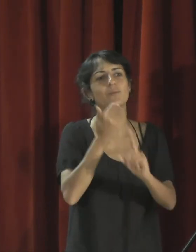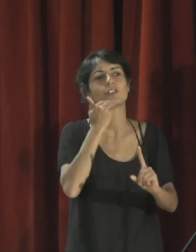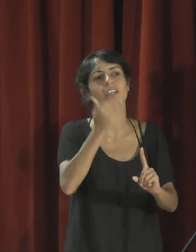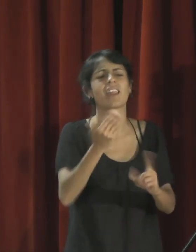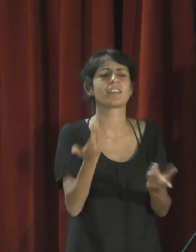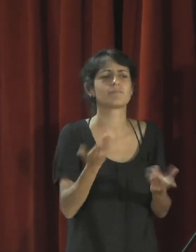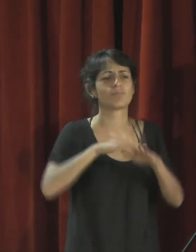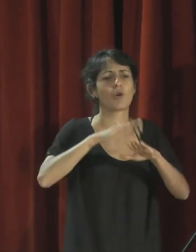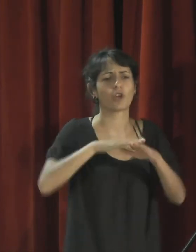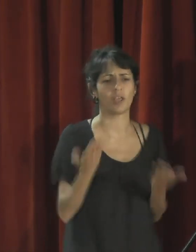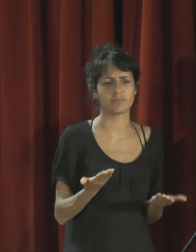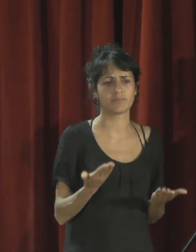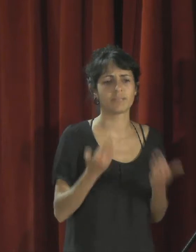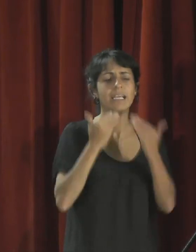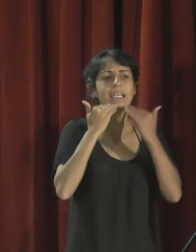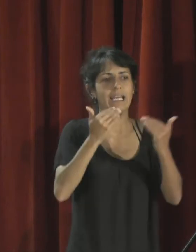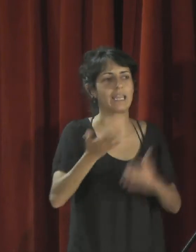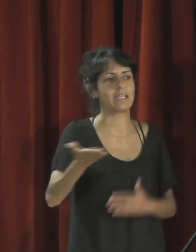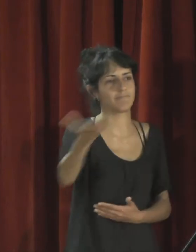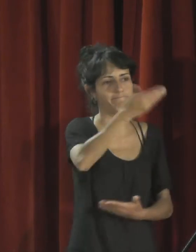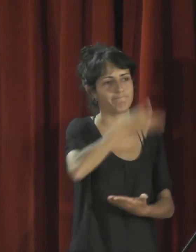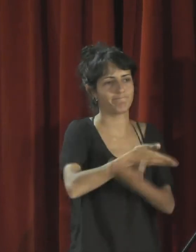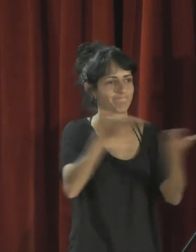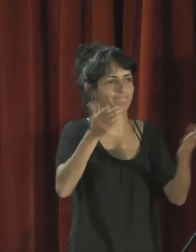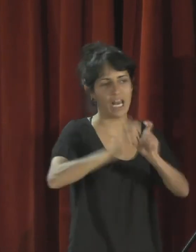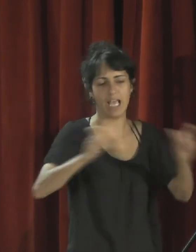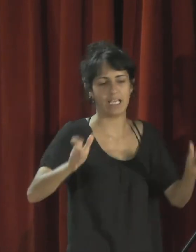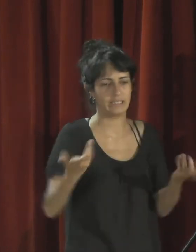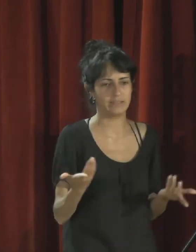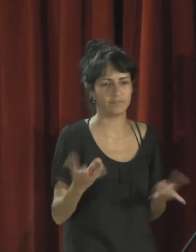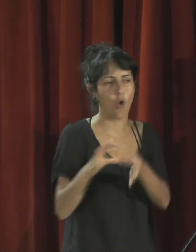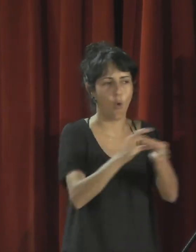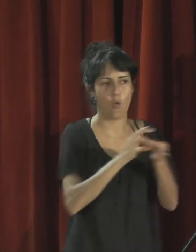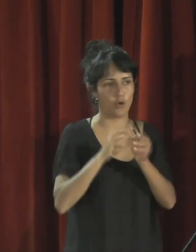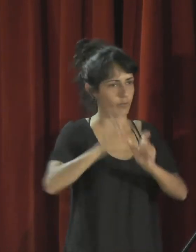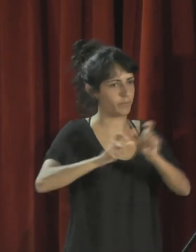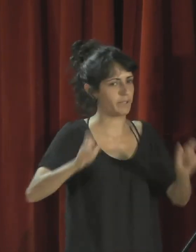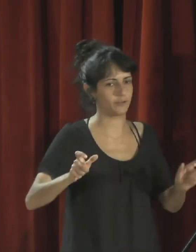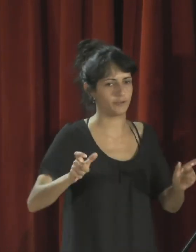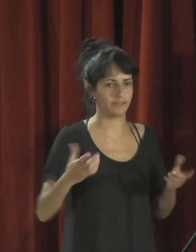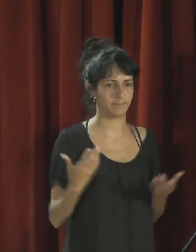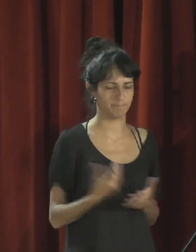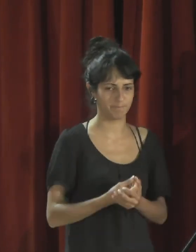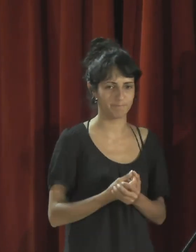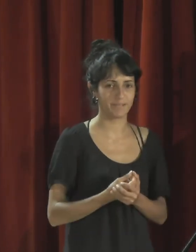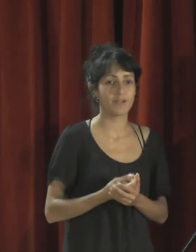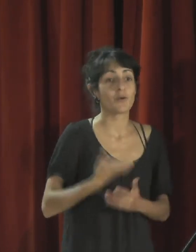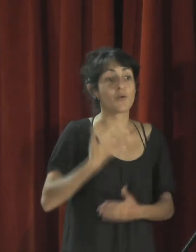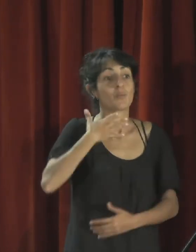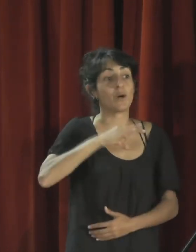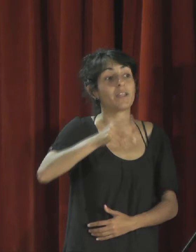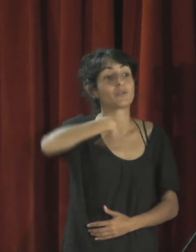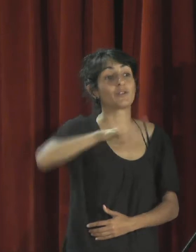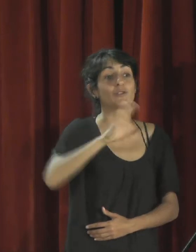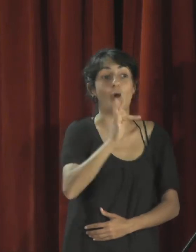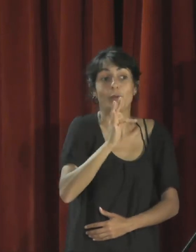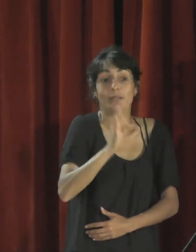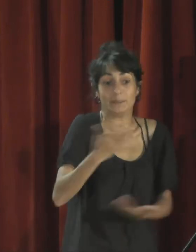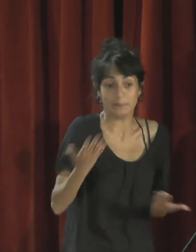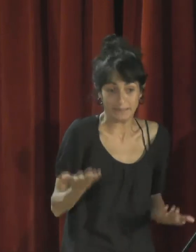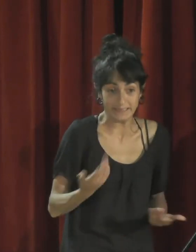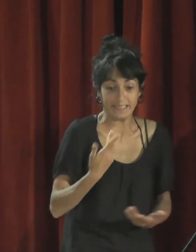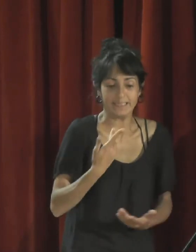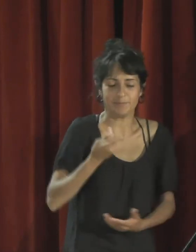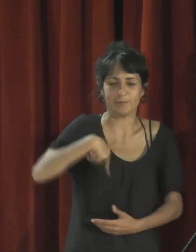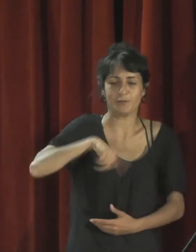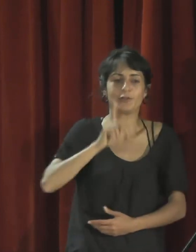ideolóxicos, senón grazas á unidade popular. E oxalá, igual vou a ser moi optimista se digo que teremos a primeira senadora lesbiana